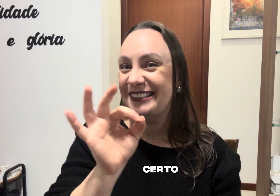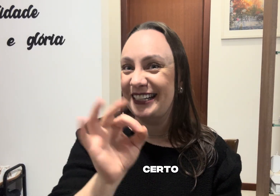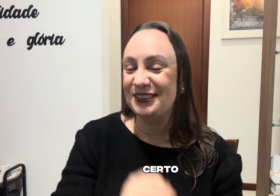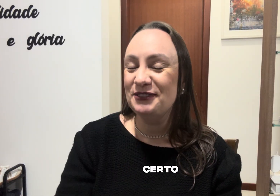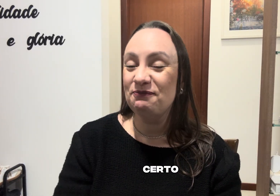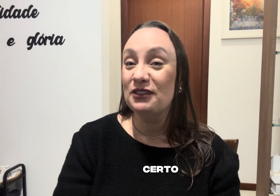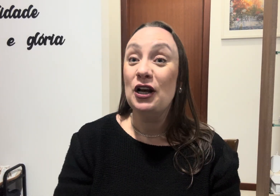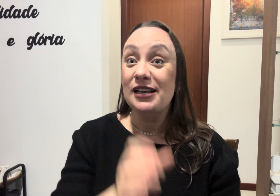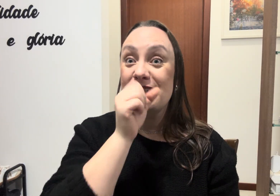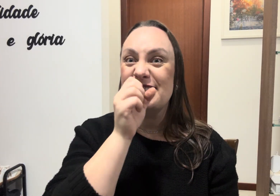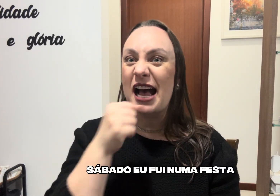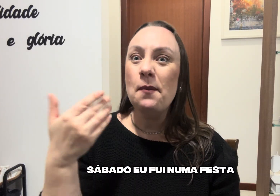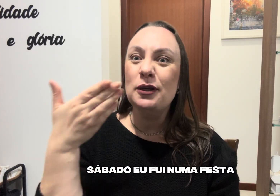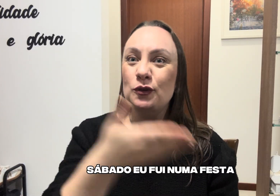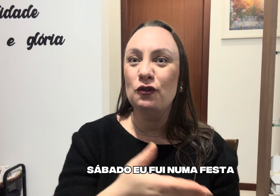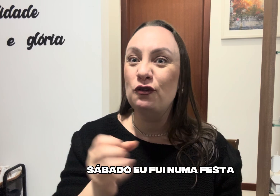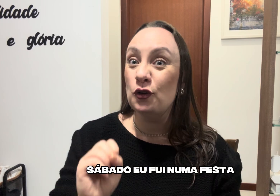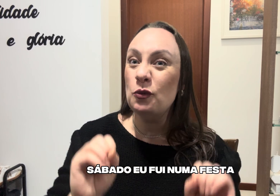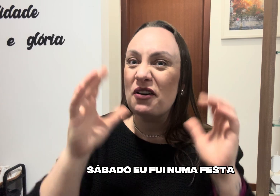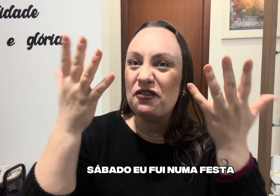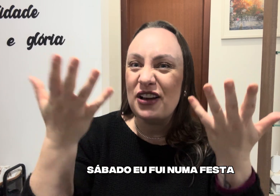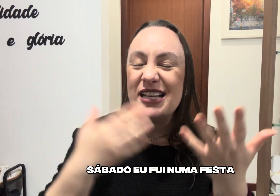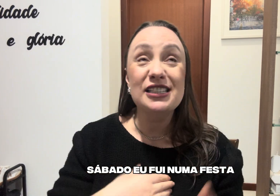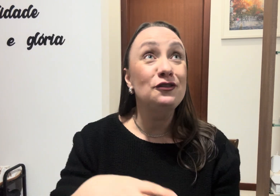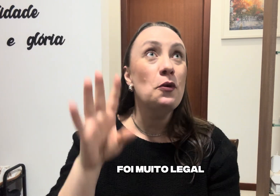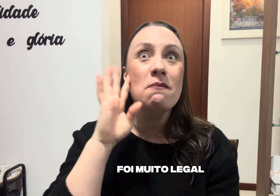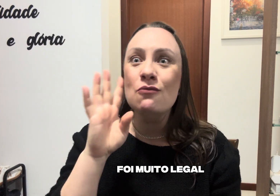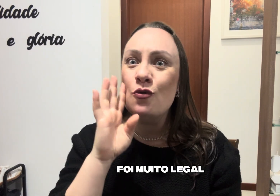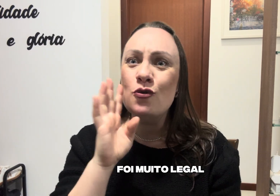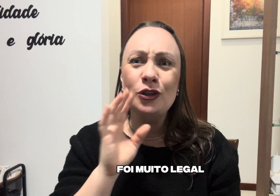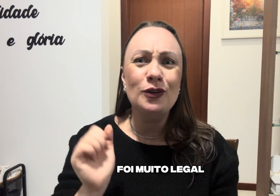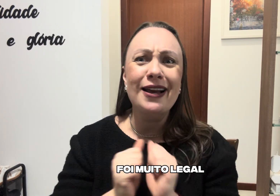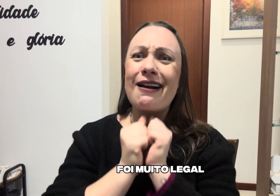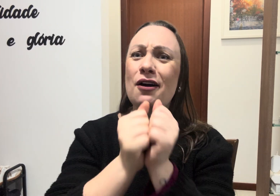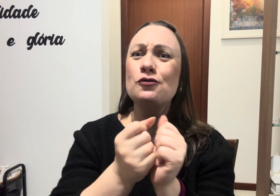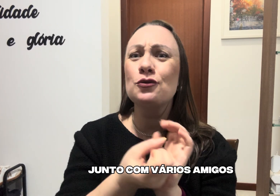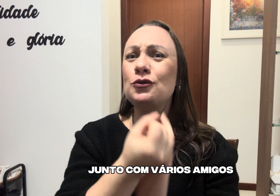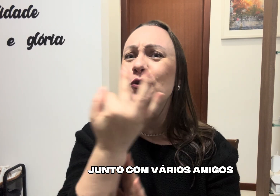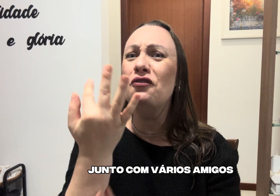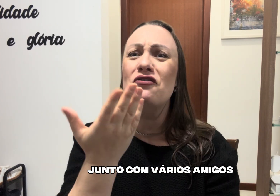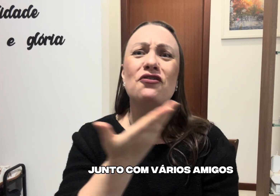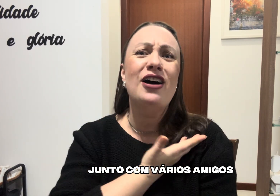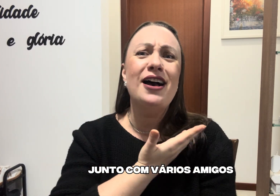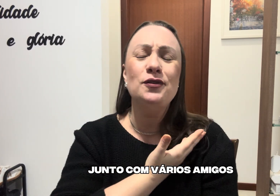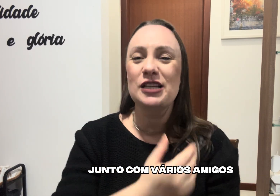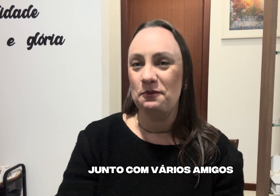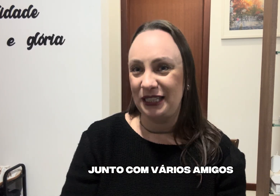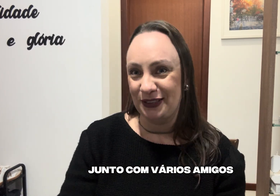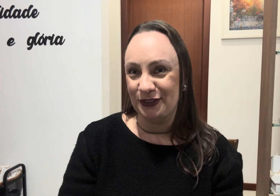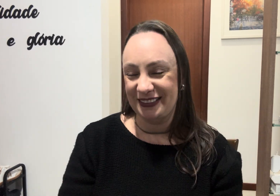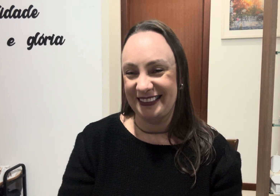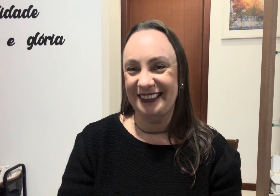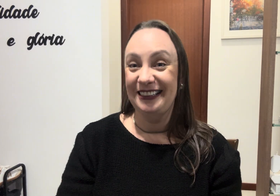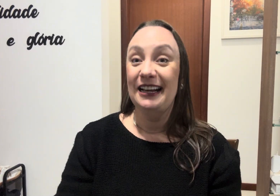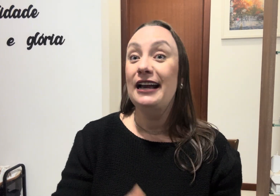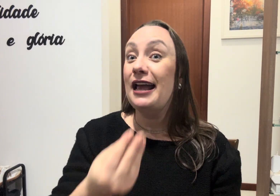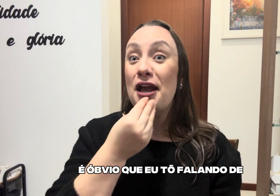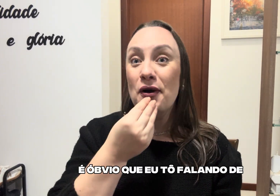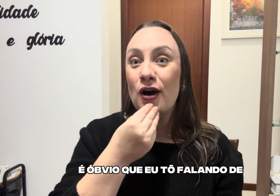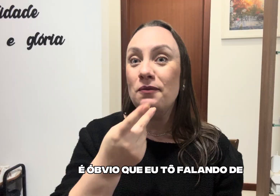Certo? Sábado eu fui numa festa, foi muito legal, junto com vários amigos. É óbvio